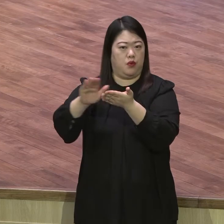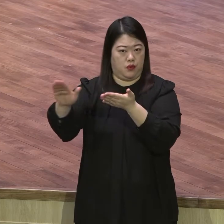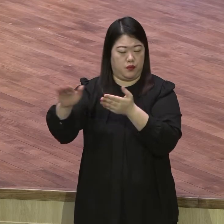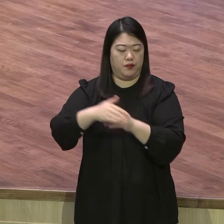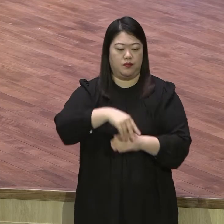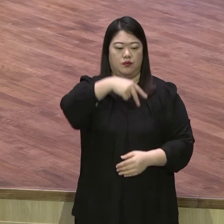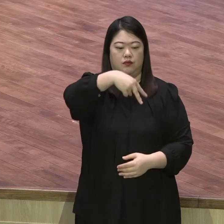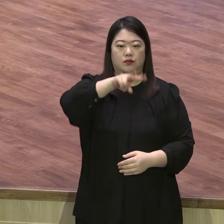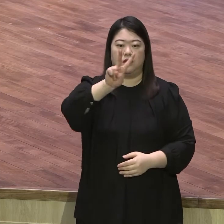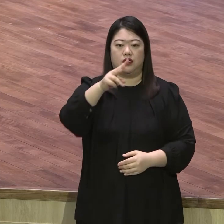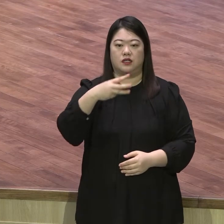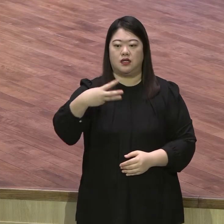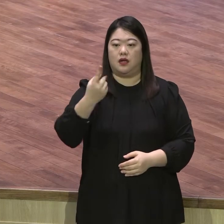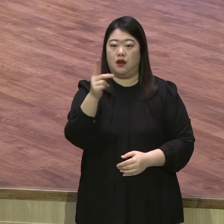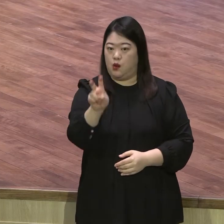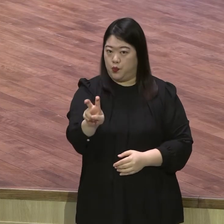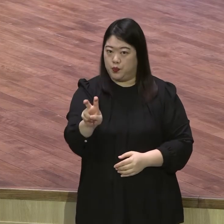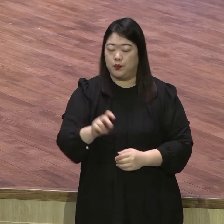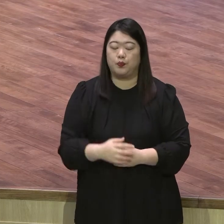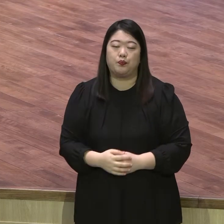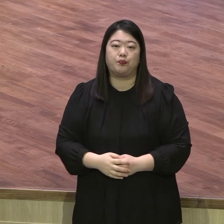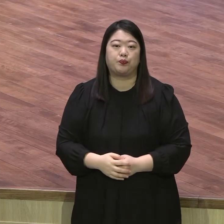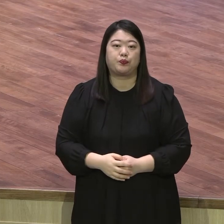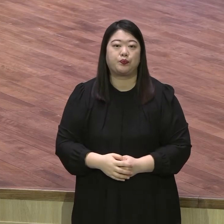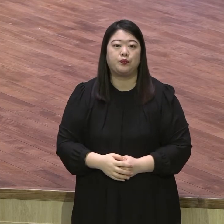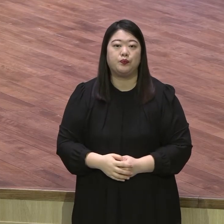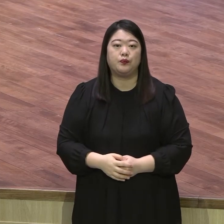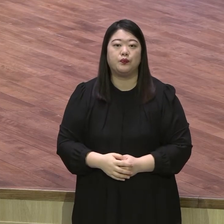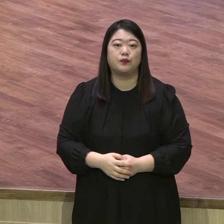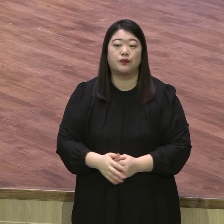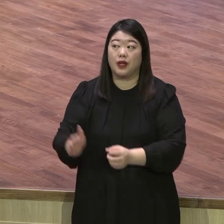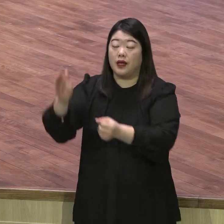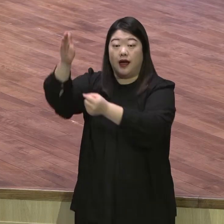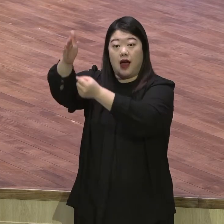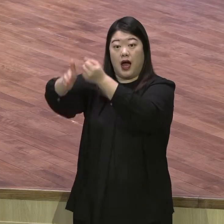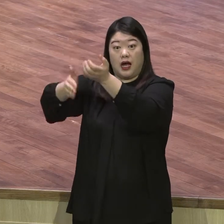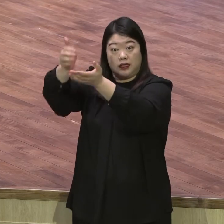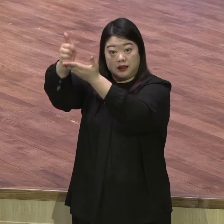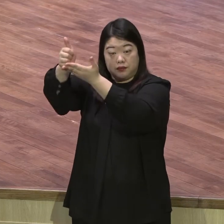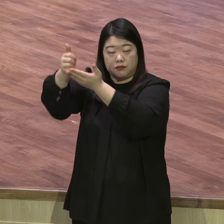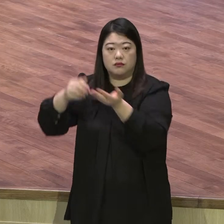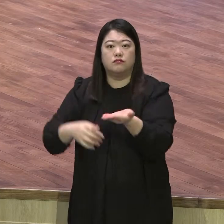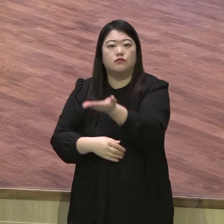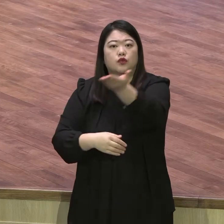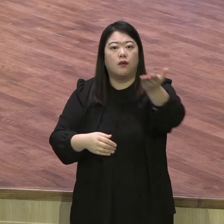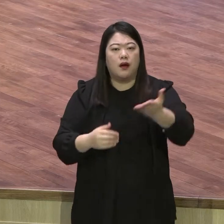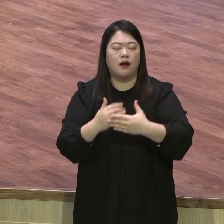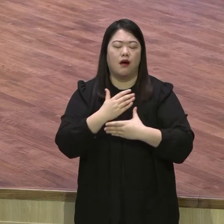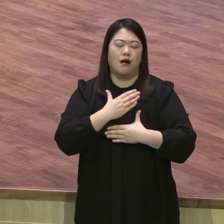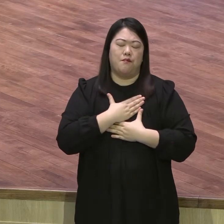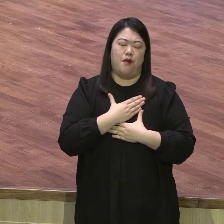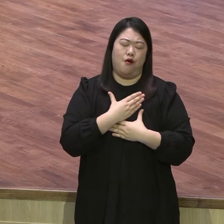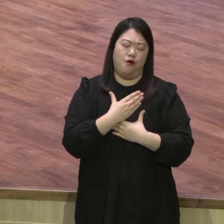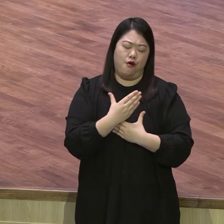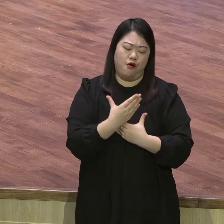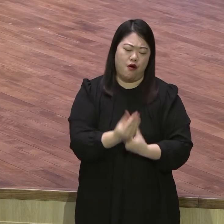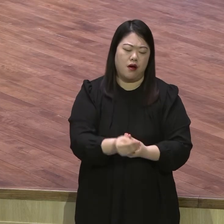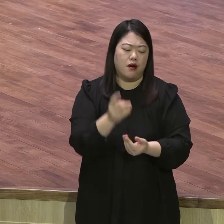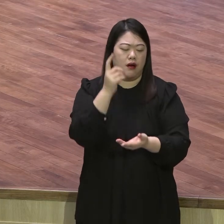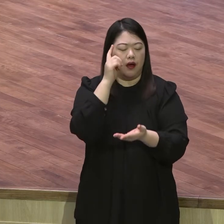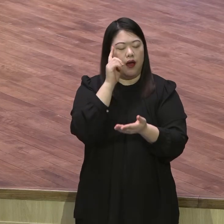샬롬의 하나님이다. 다시 말해서 하나님께서 우리에게 화평, 곧 평안을